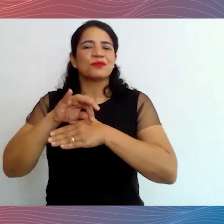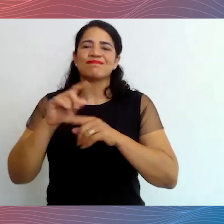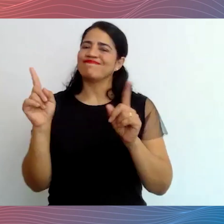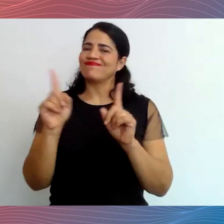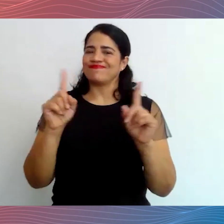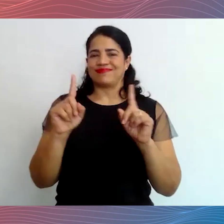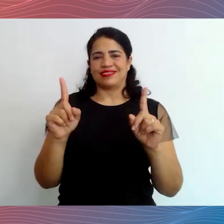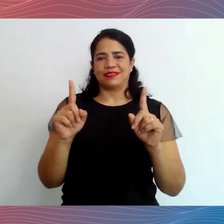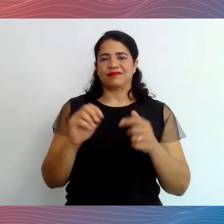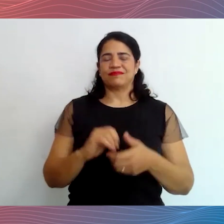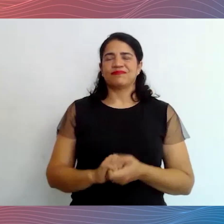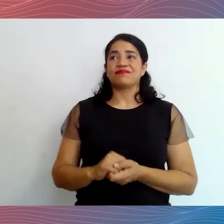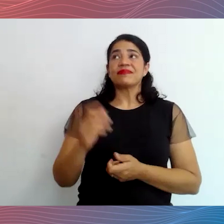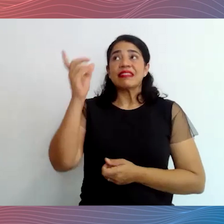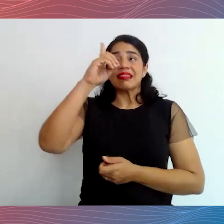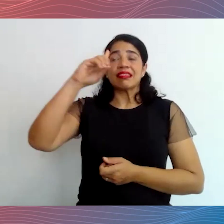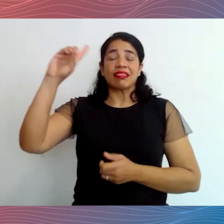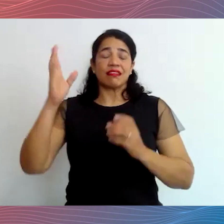homem sim.